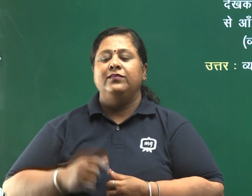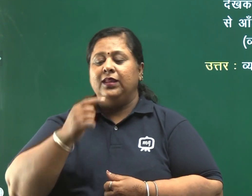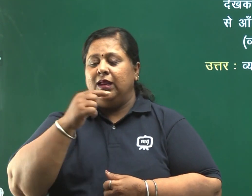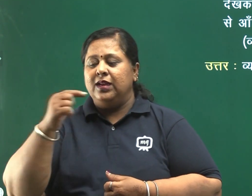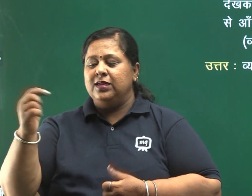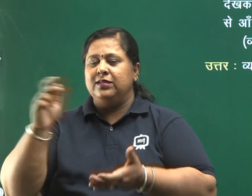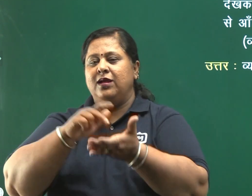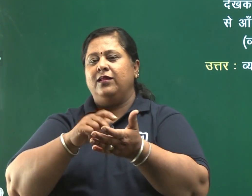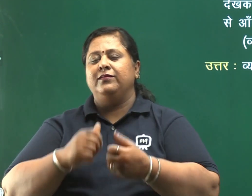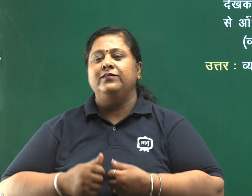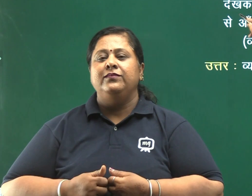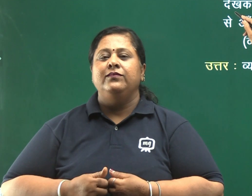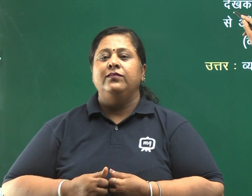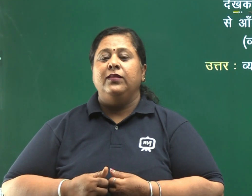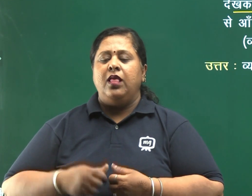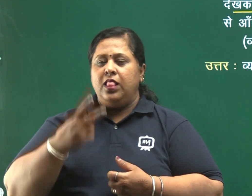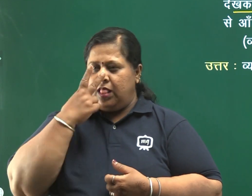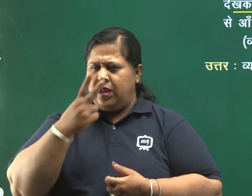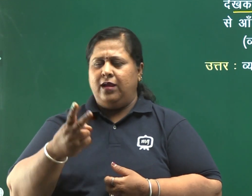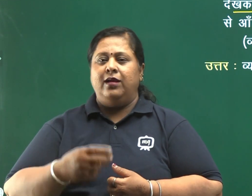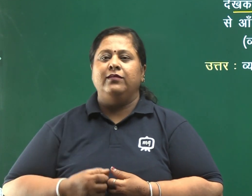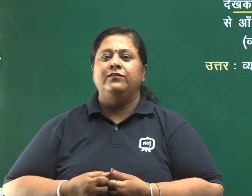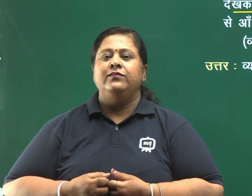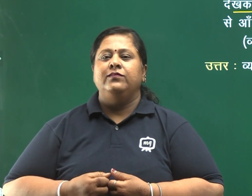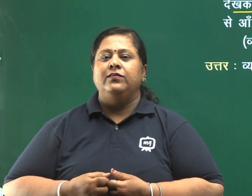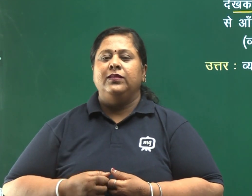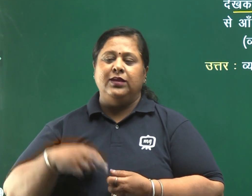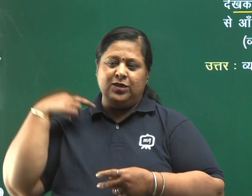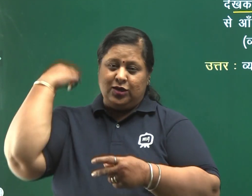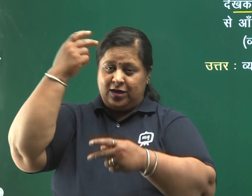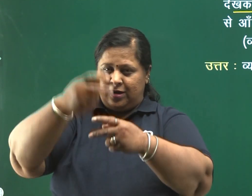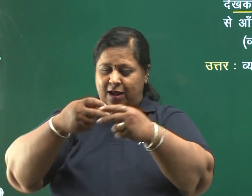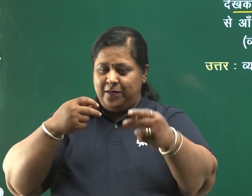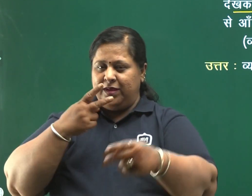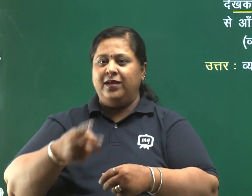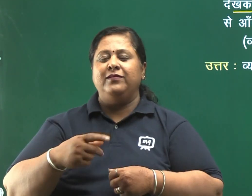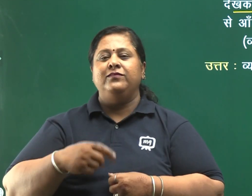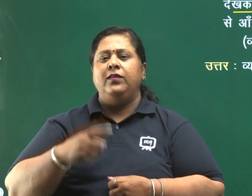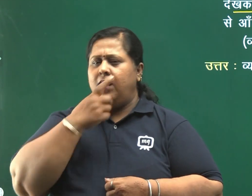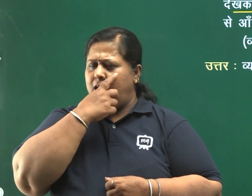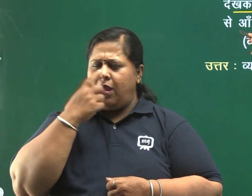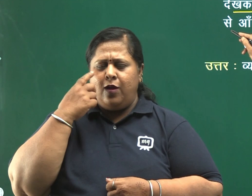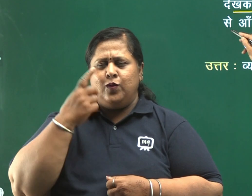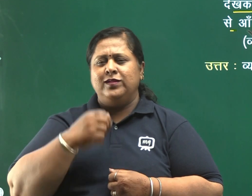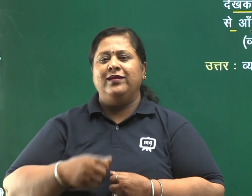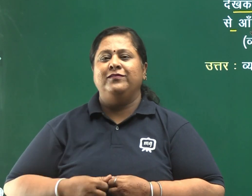रिक्त स्थान देखकर श्री राम की आंखों